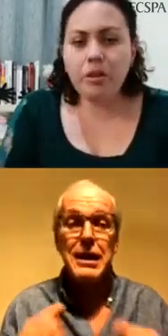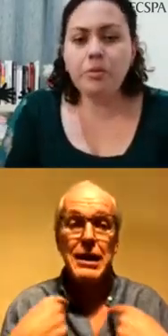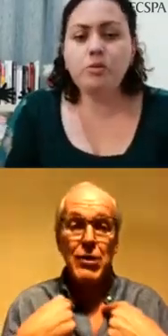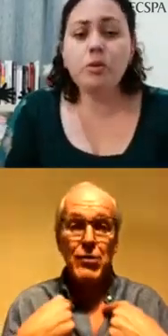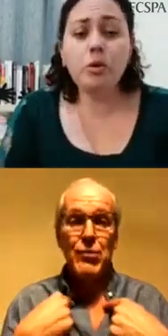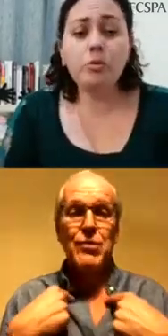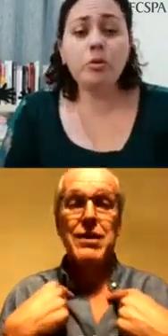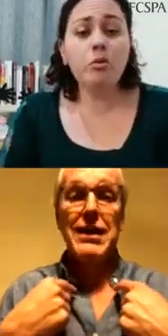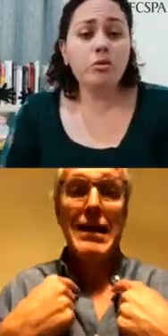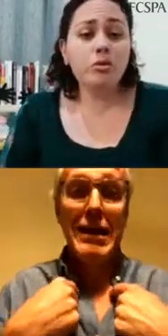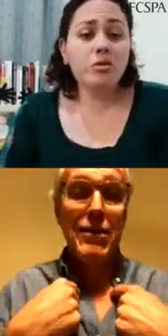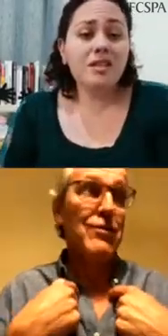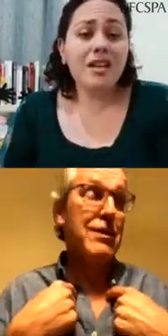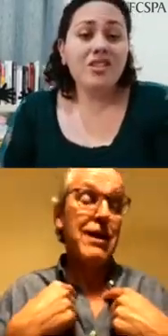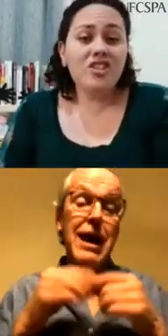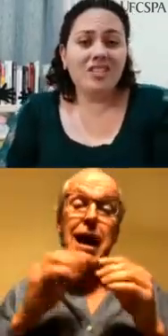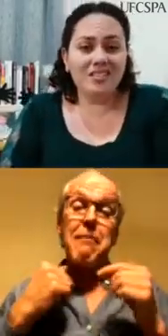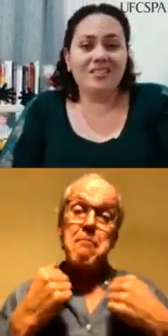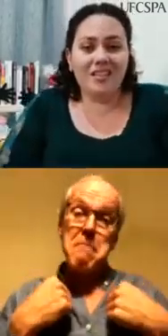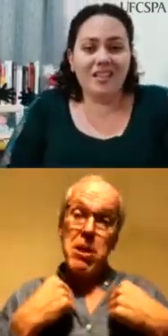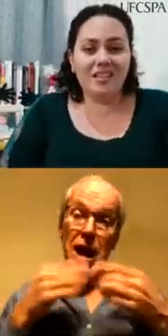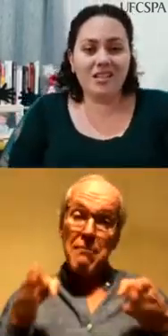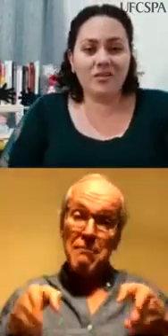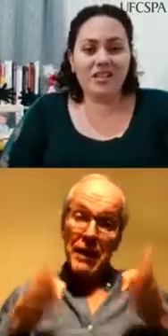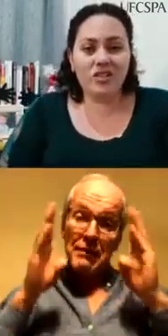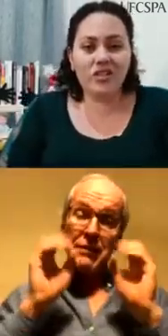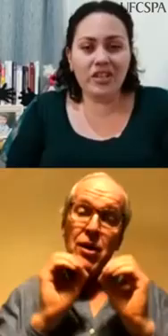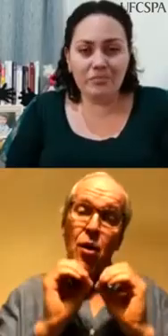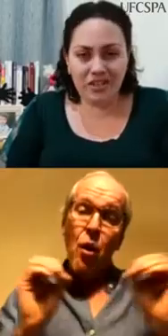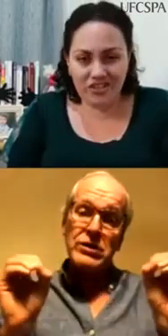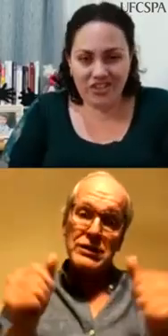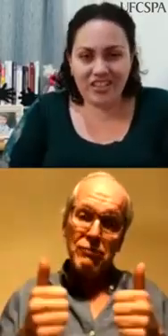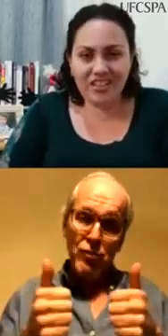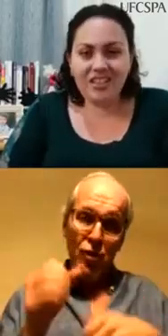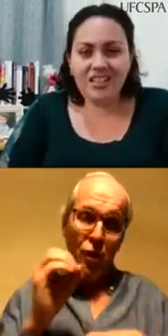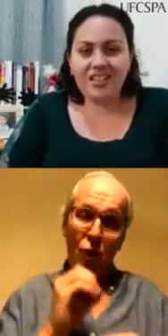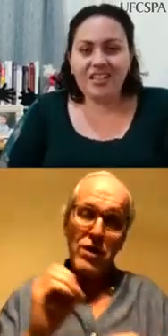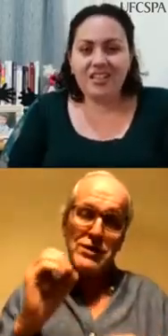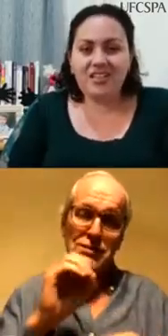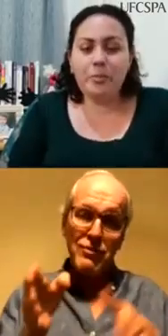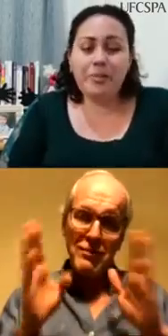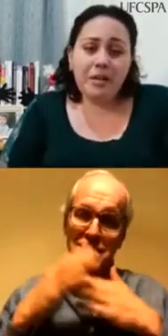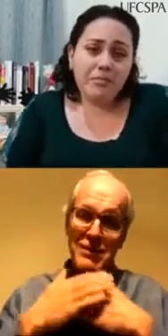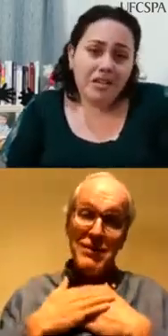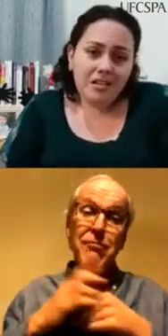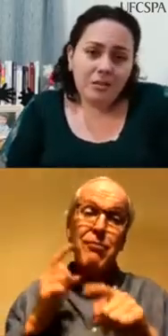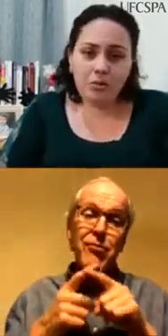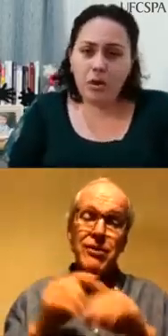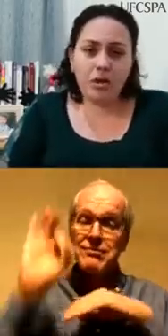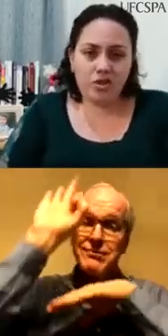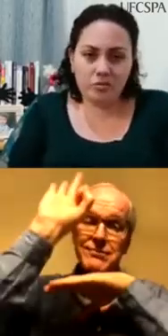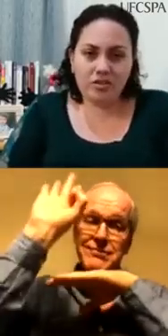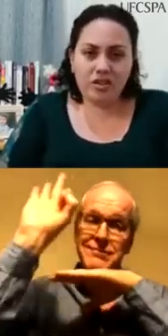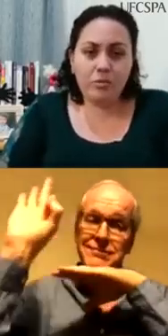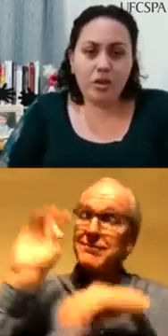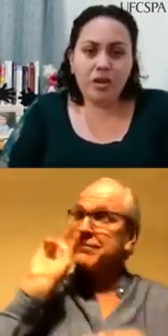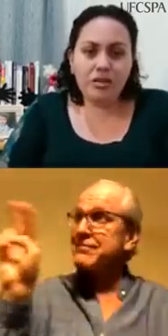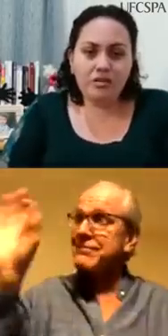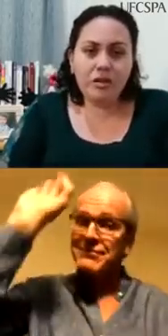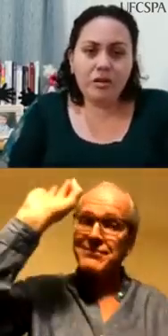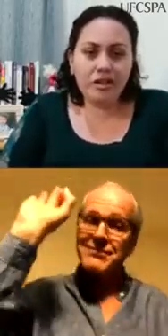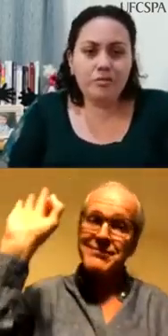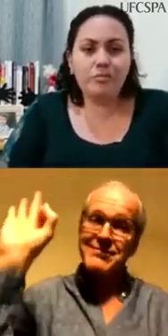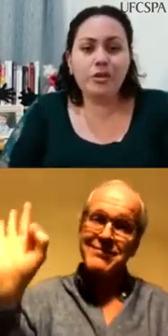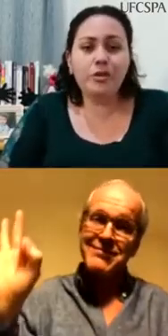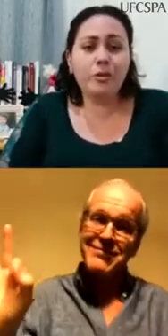A Pamela perguntou como que o Augusto se sente em relação a esse isolamento, né? Então, para mim, eu tô ótimo, né? O meu